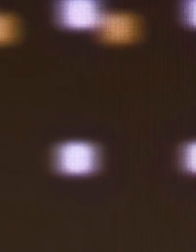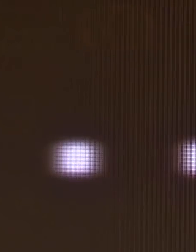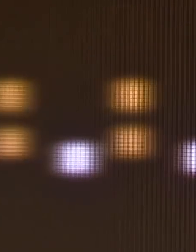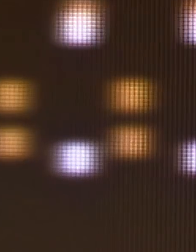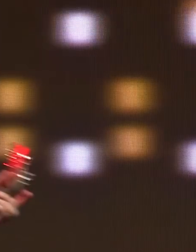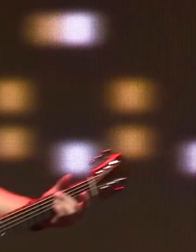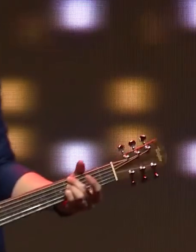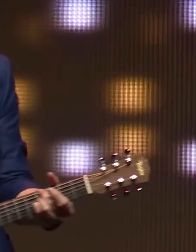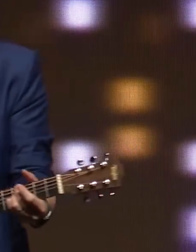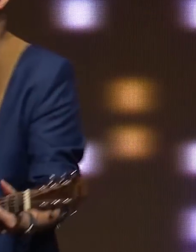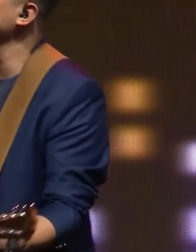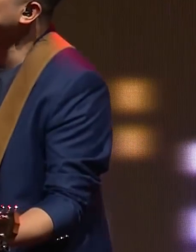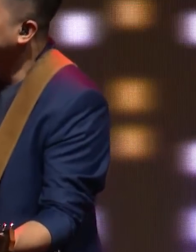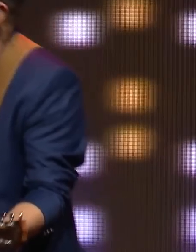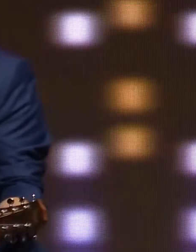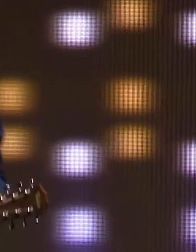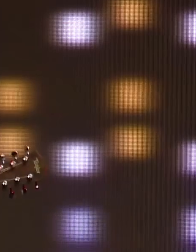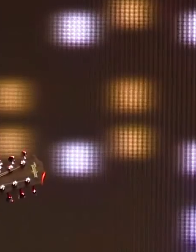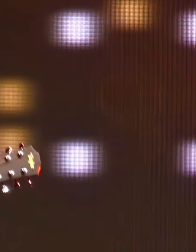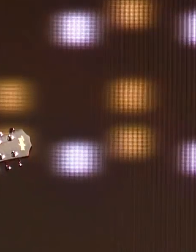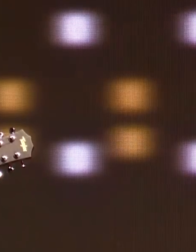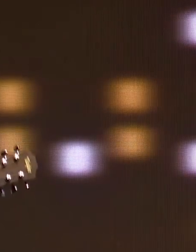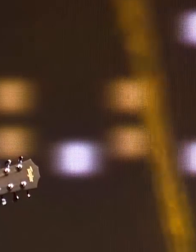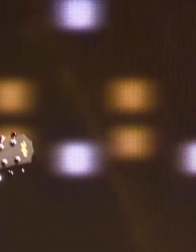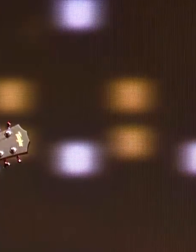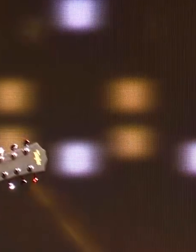gerakkan kakimu dengan riang gembira.